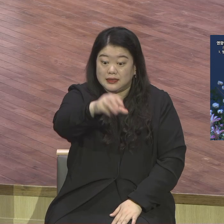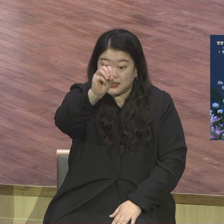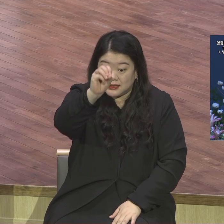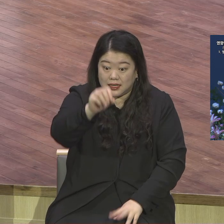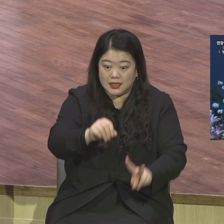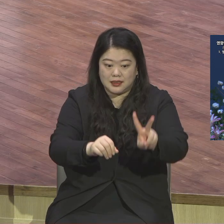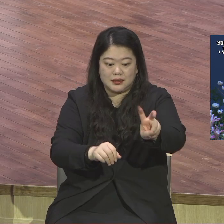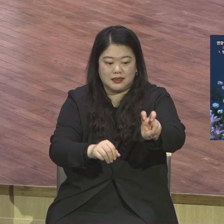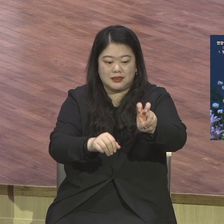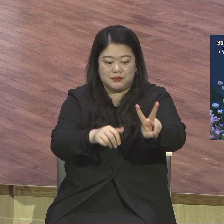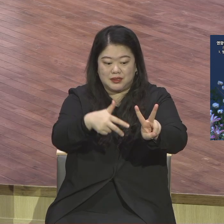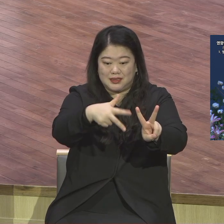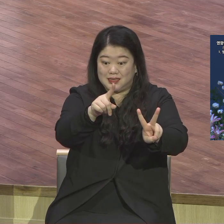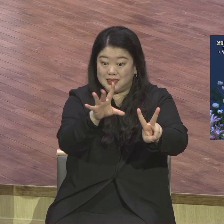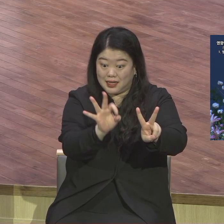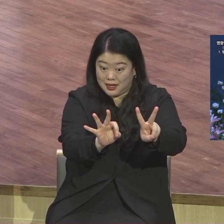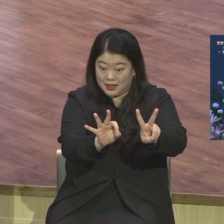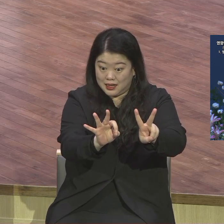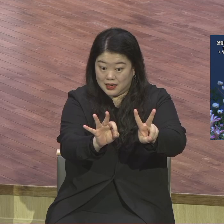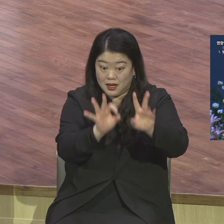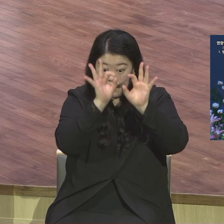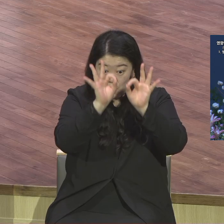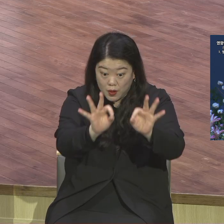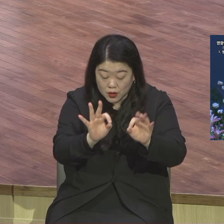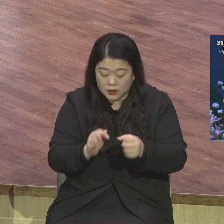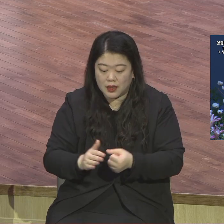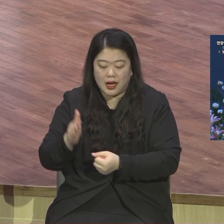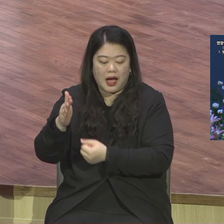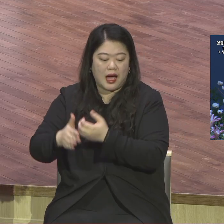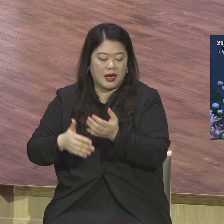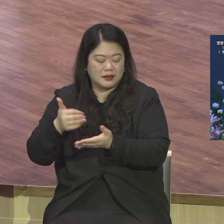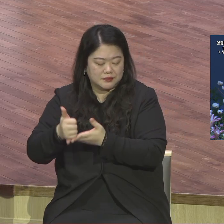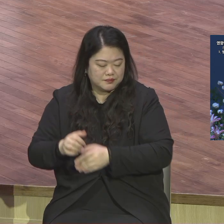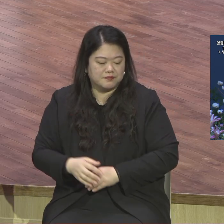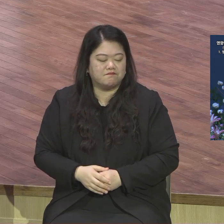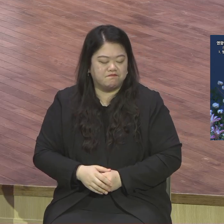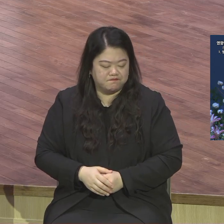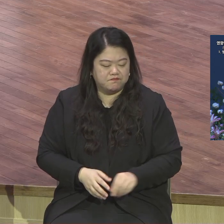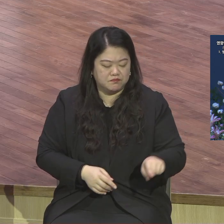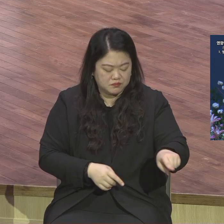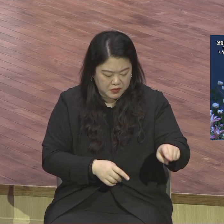창세기 22장의 그 행함의 결과 하나님이 아브라함을 벗소로 여겼다.